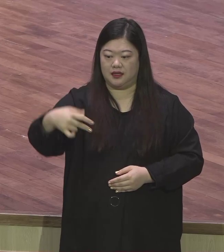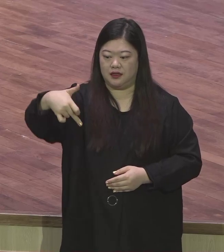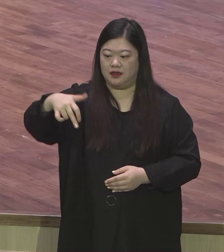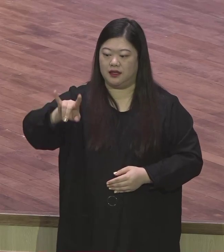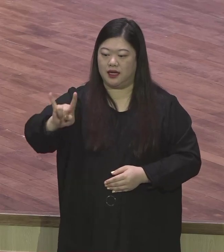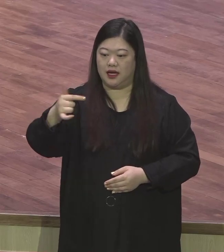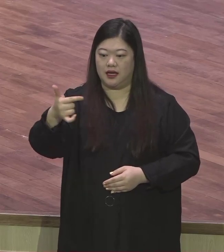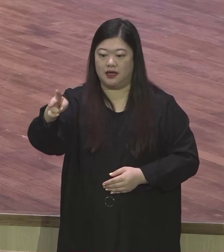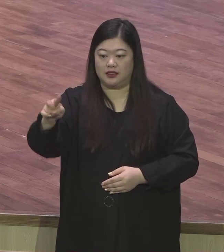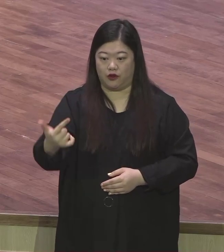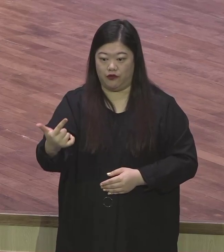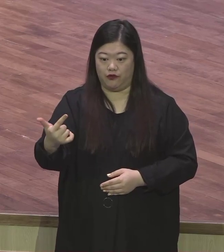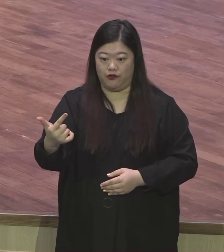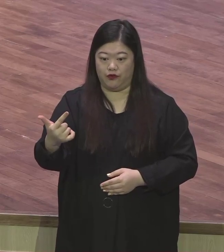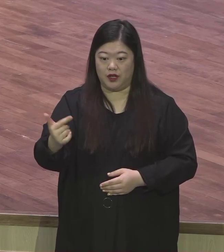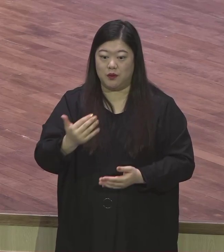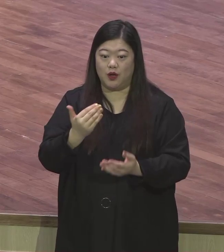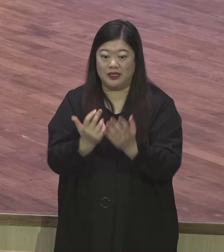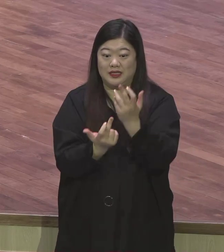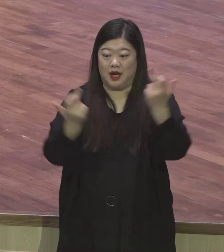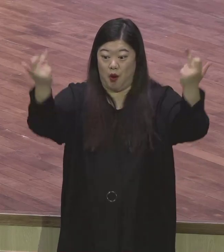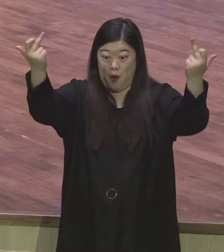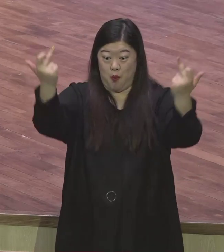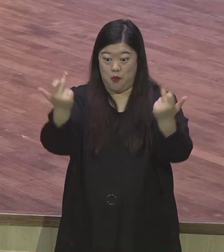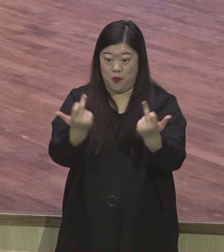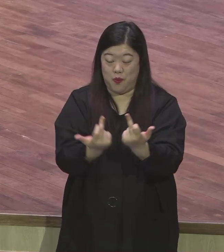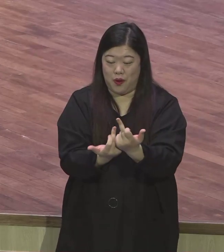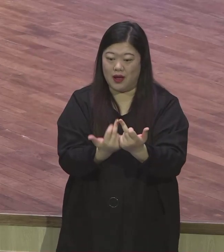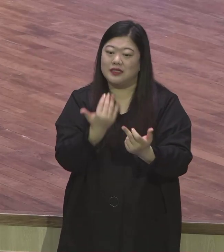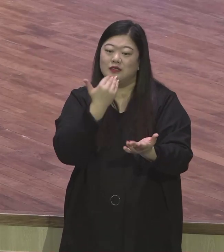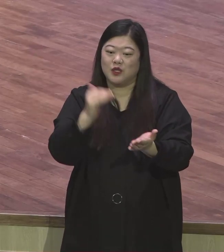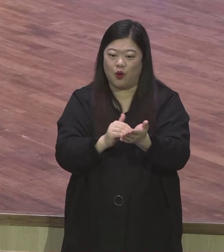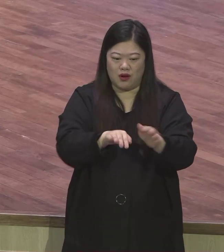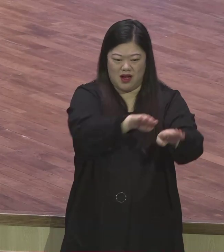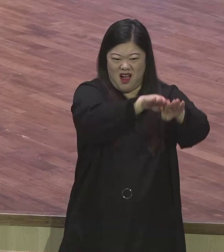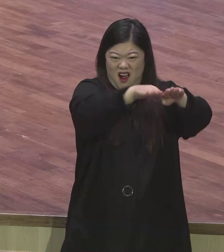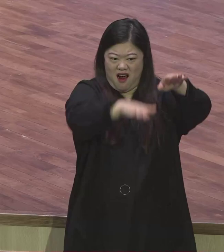그리고 장가계를 몇 년 전에 한번 다녀왔는데 너무